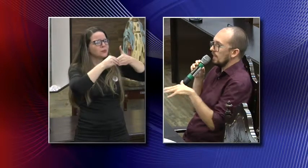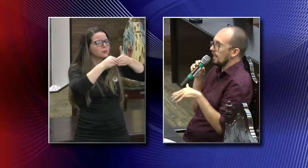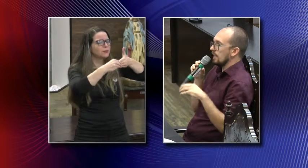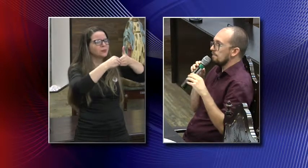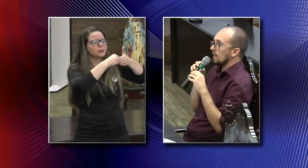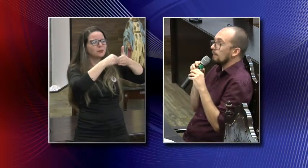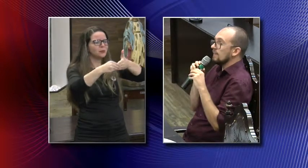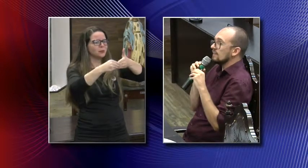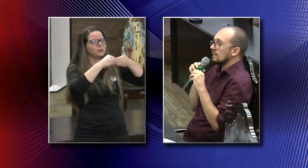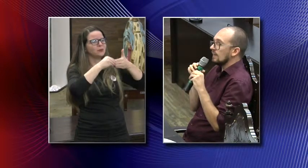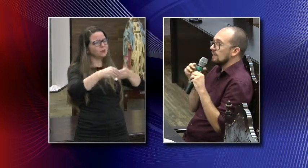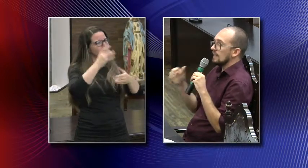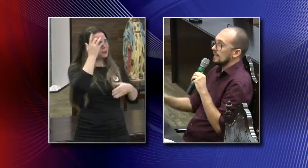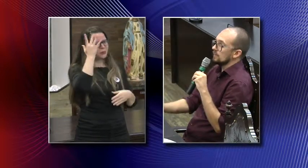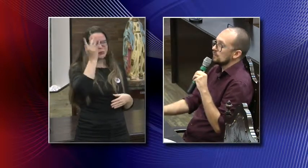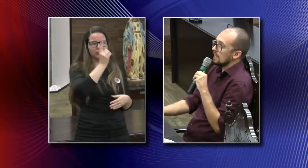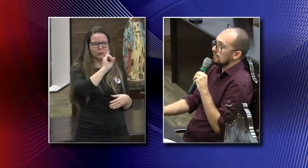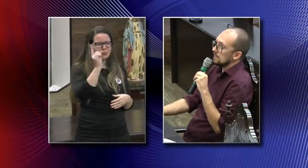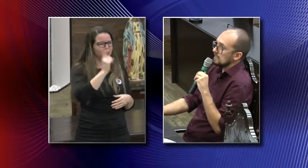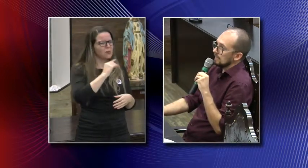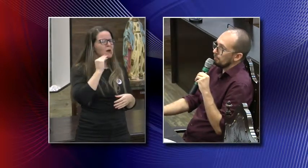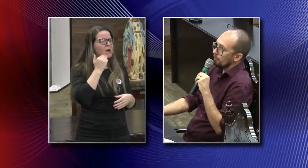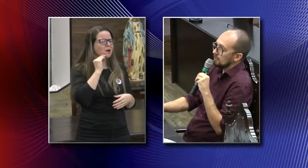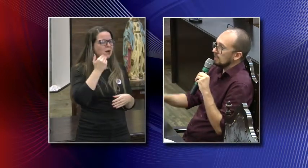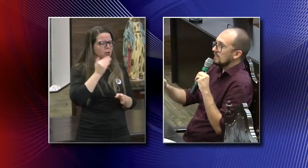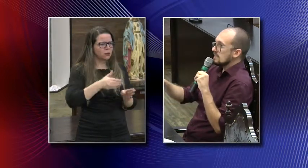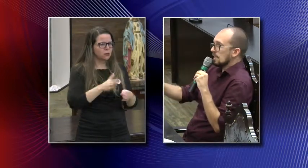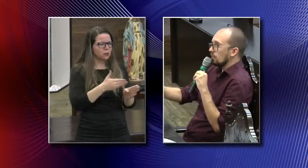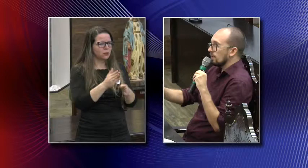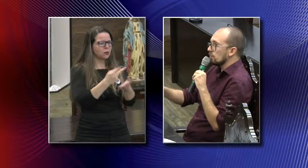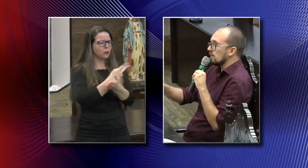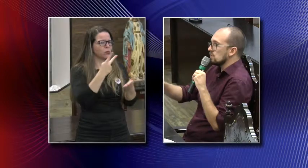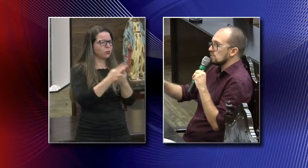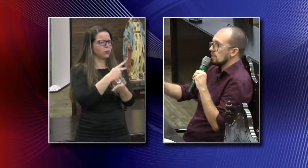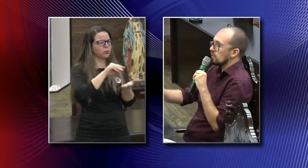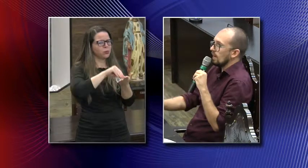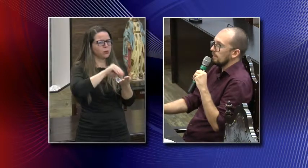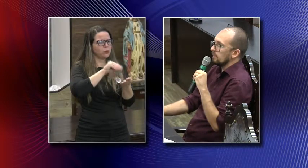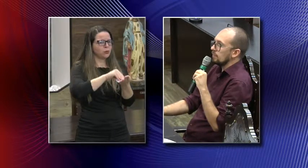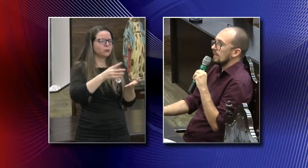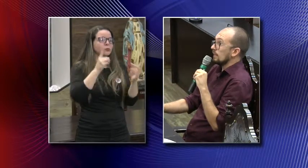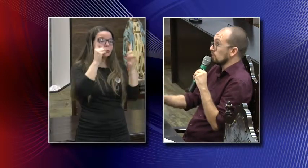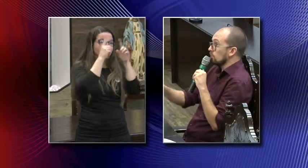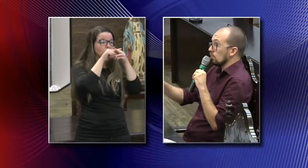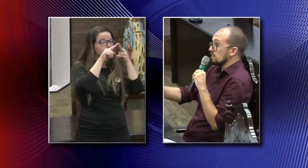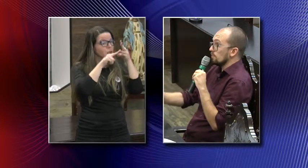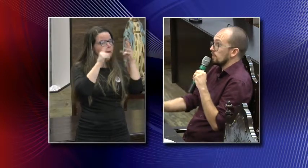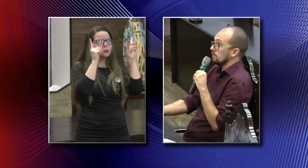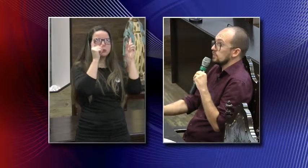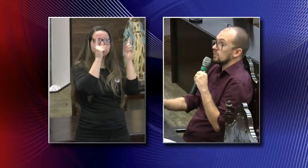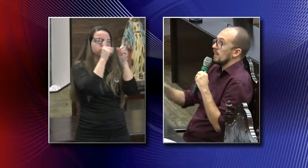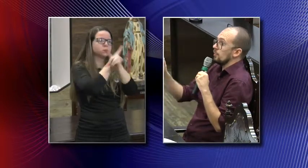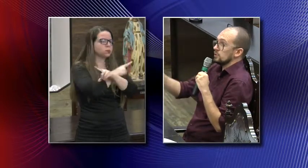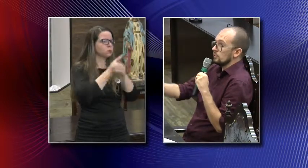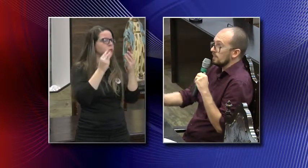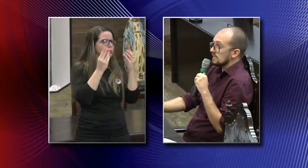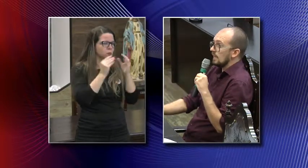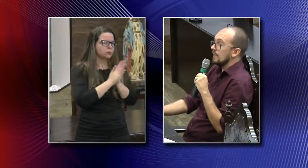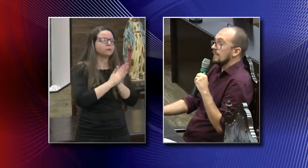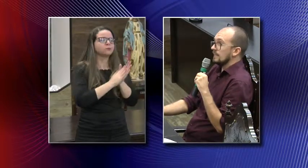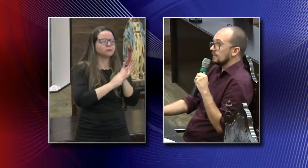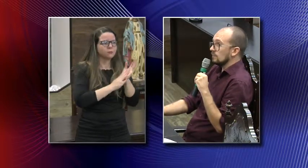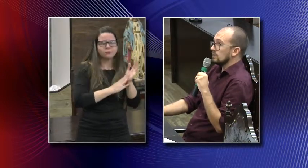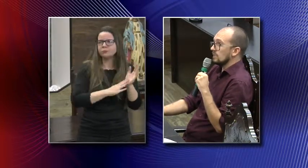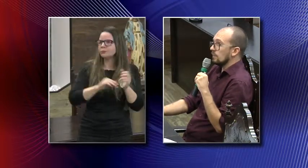se ambientar. Ela não sabe se ela pode estar correndo um risco, se algum caminho é tortuoso e pode machucar, pode